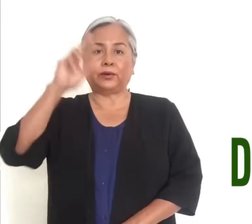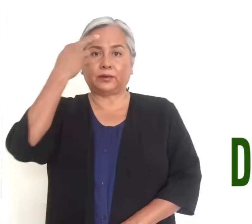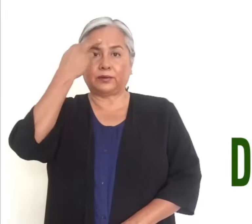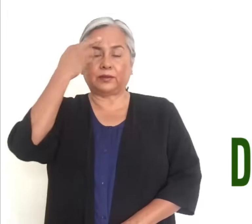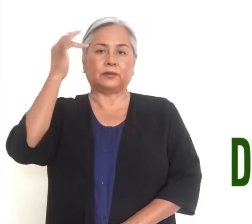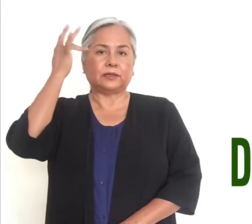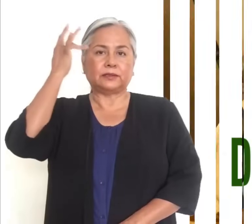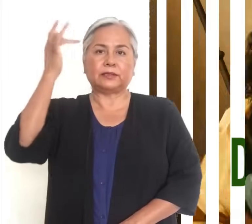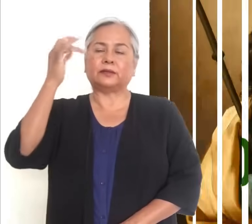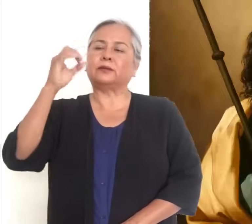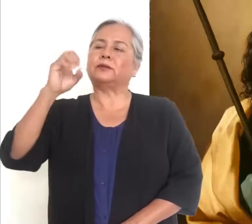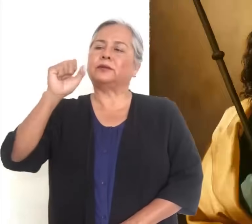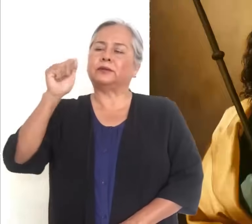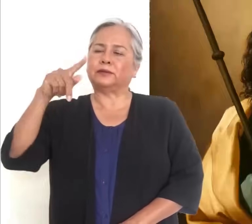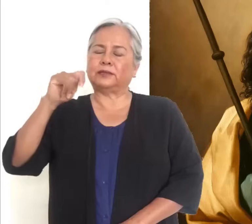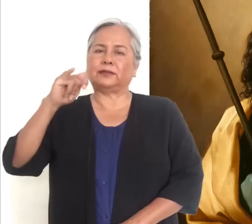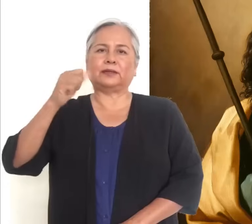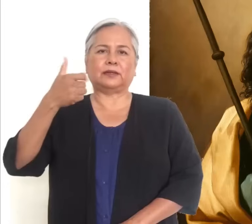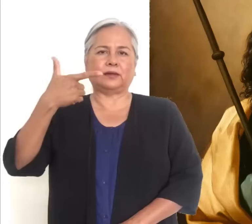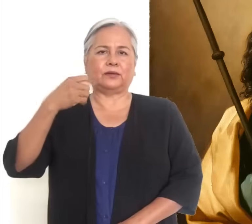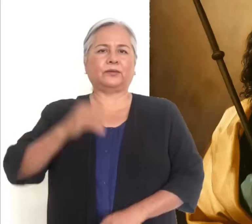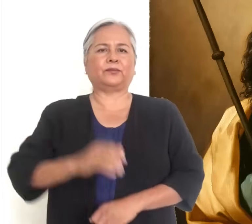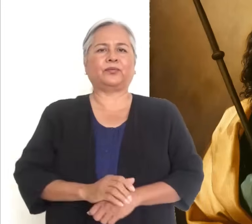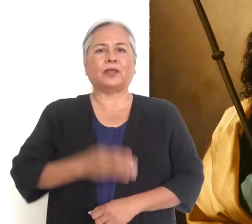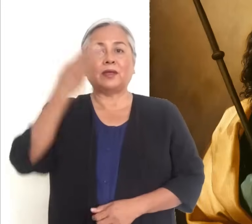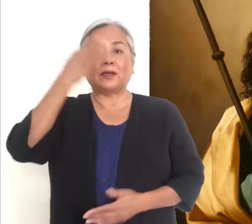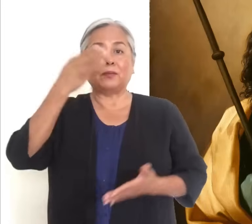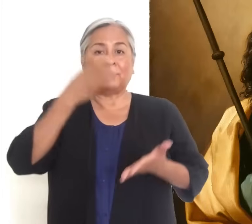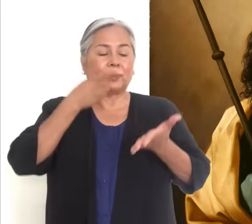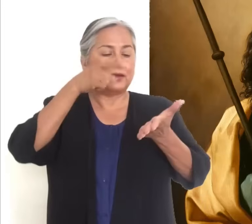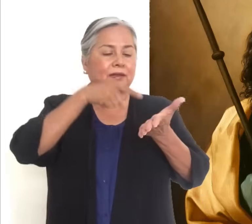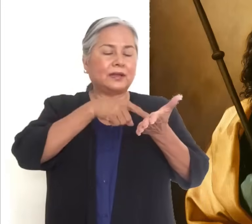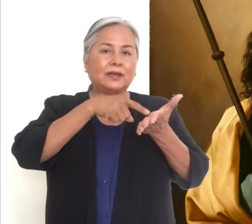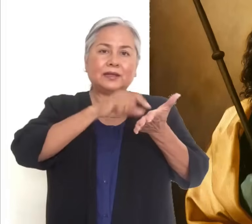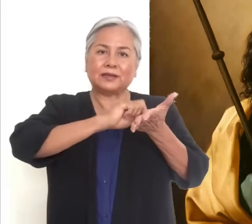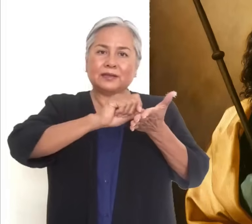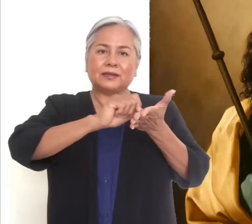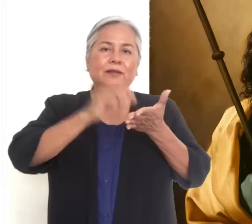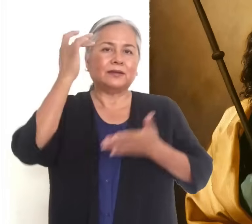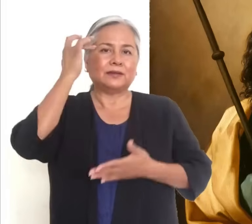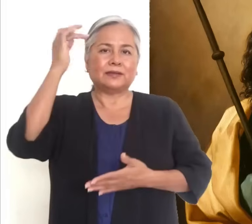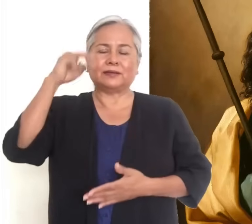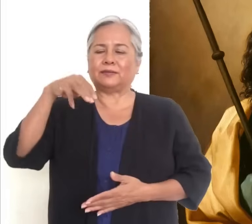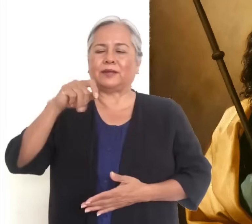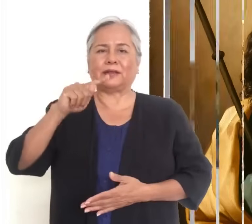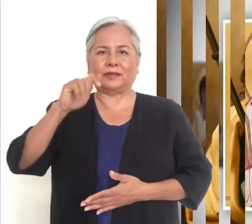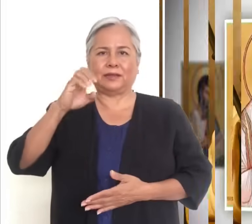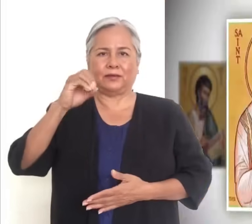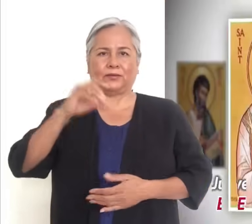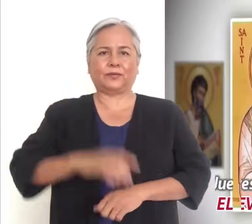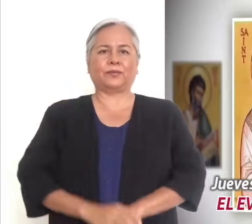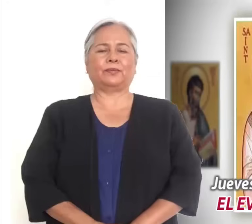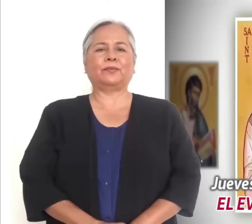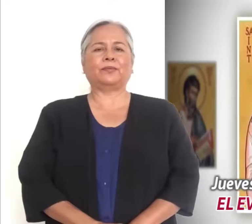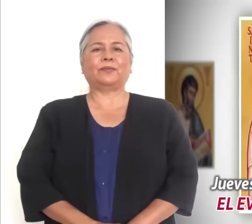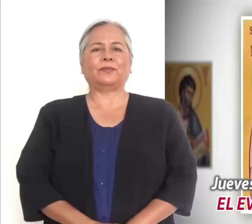25 de Julio, Fiesta de Santiago Apóstol Evangelio según San Mateo, capítulo 20,